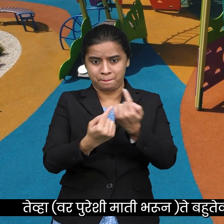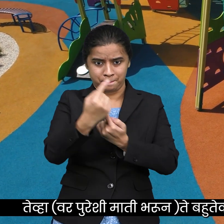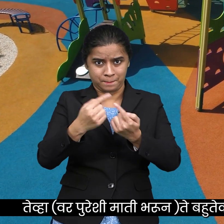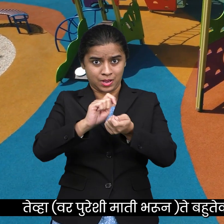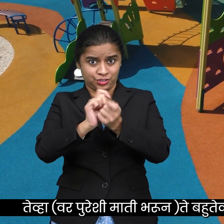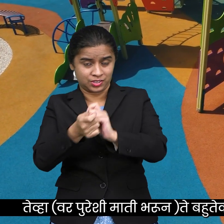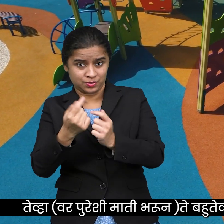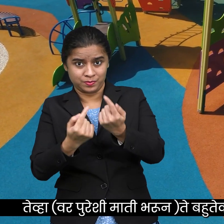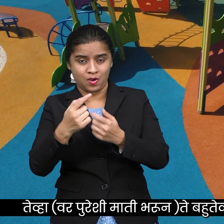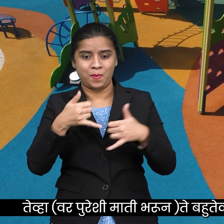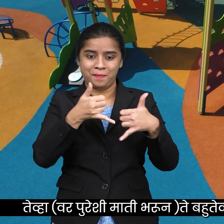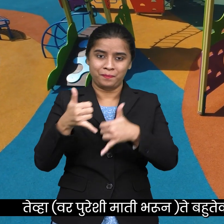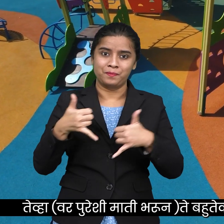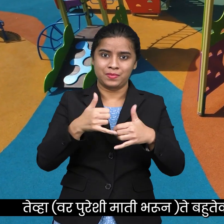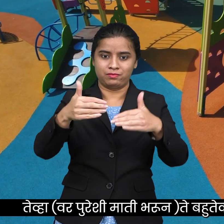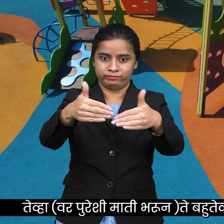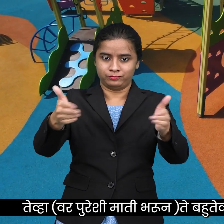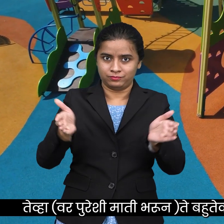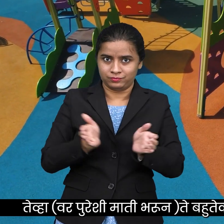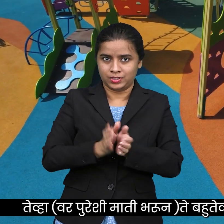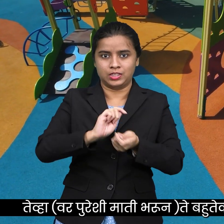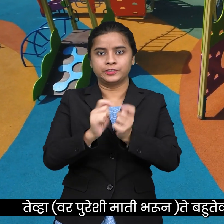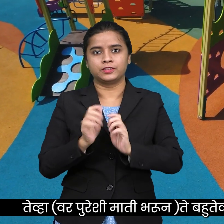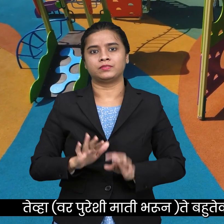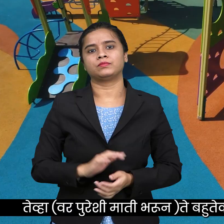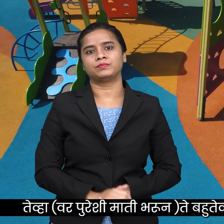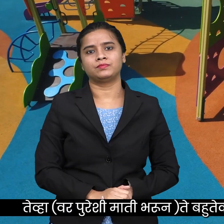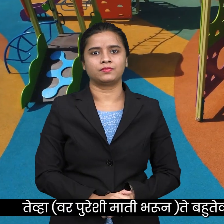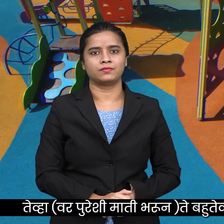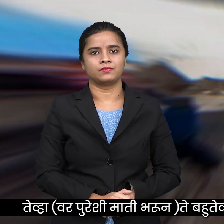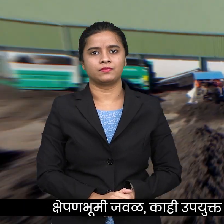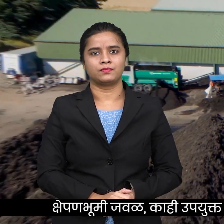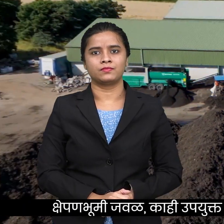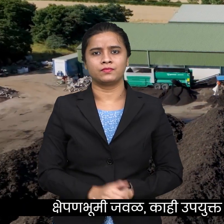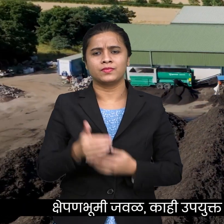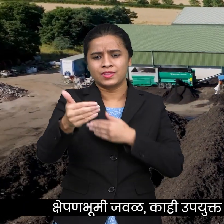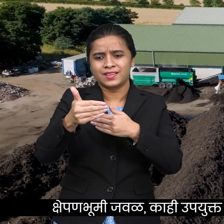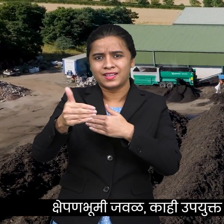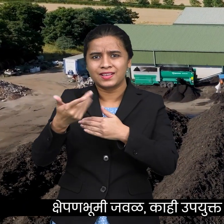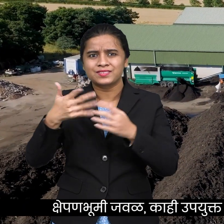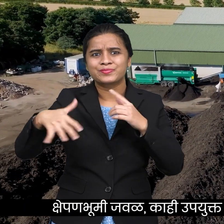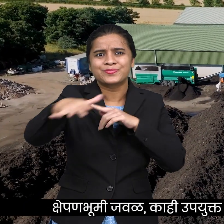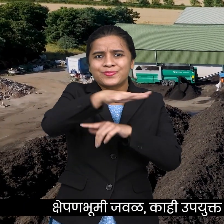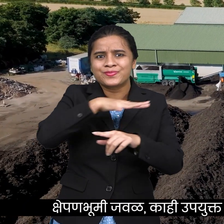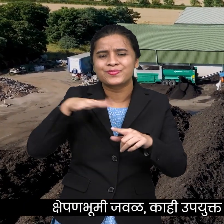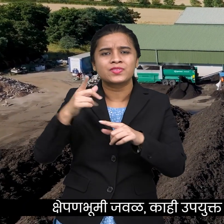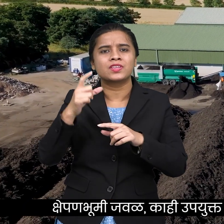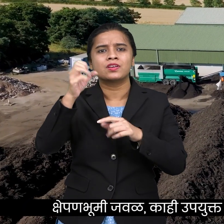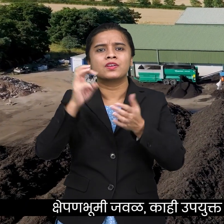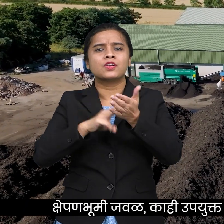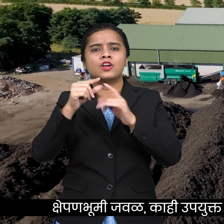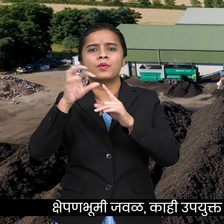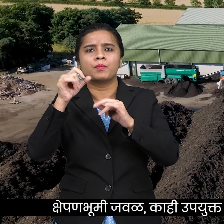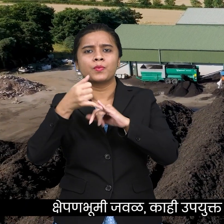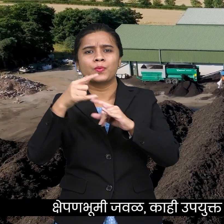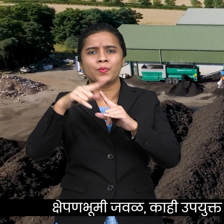उद्यान किंवा खेळाच्या मैदानात बदलले जाते. प्रक्षेपणभूमीजवळ काही उपयुक्त